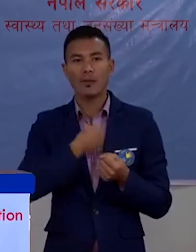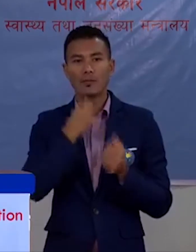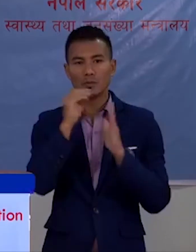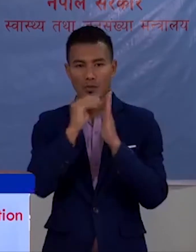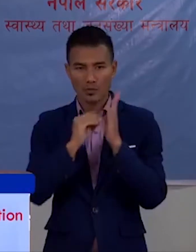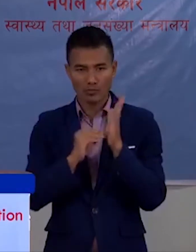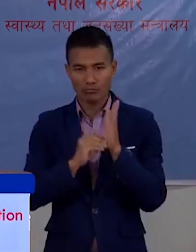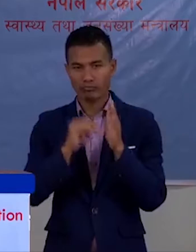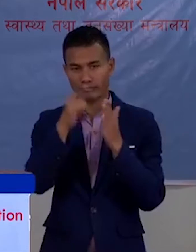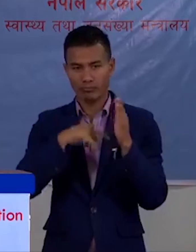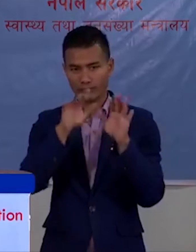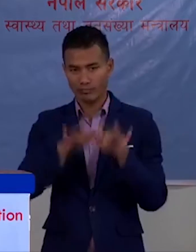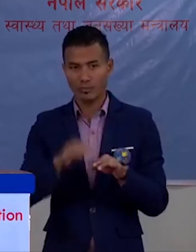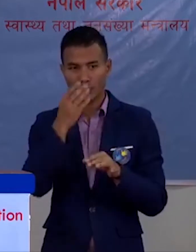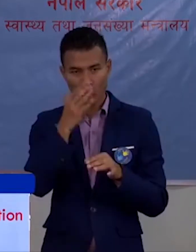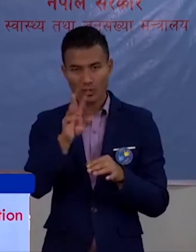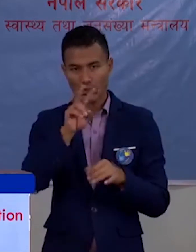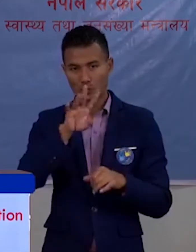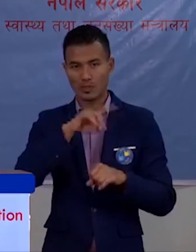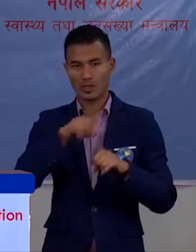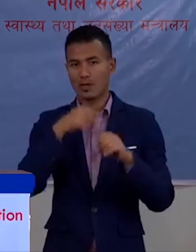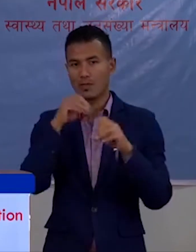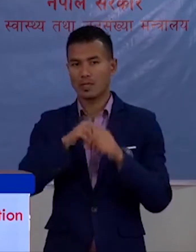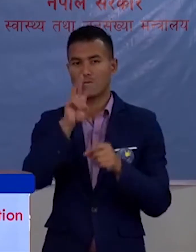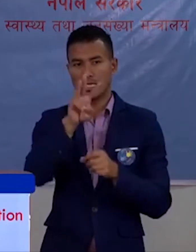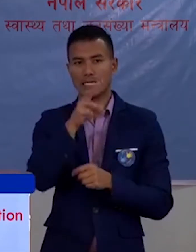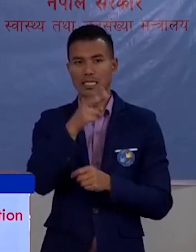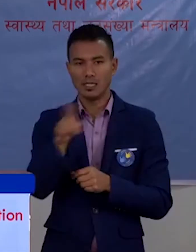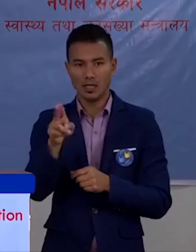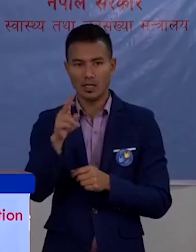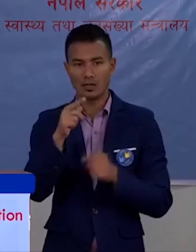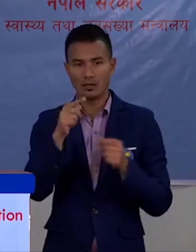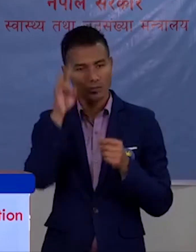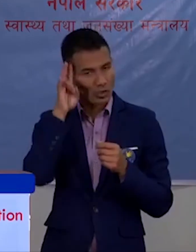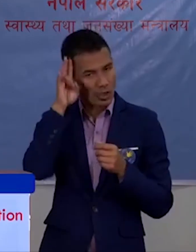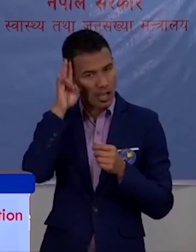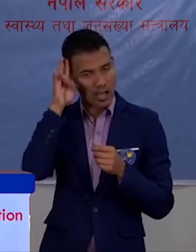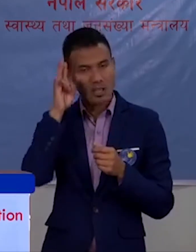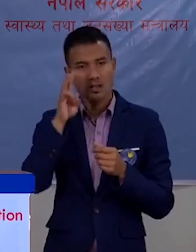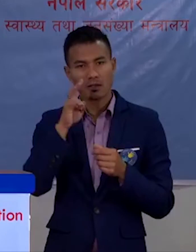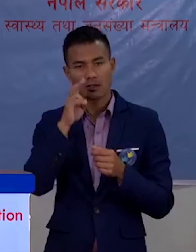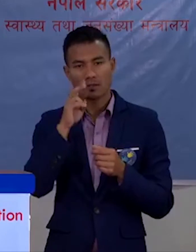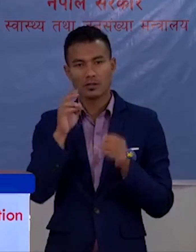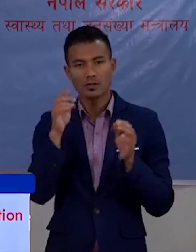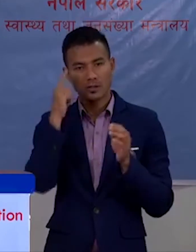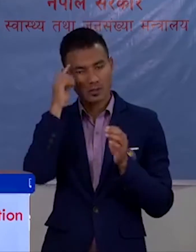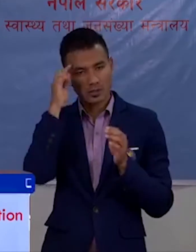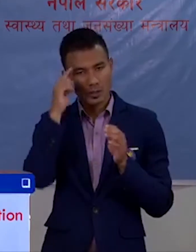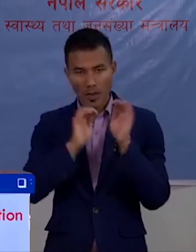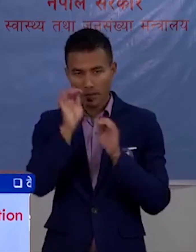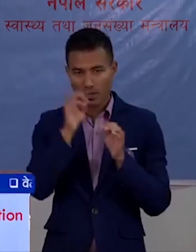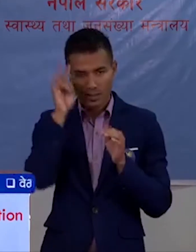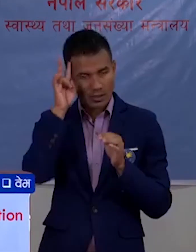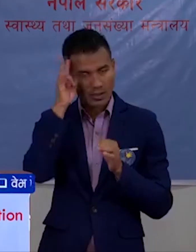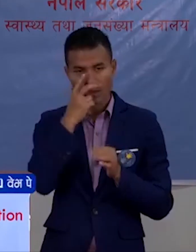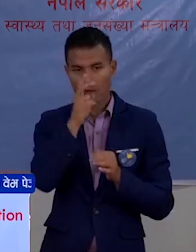विवरण त्यहाँ भर्नुहुन्छ। र गत 24 घण्टामा जम्मा 3 शङ्कास्पद सम्भावित सङ्क्रमित देखिनु भएको